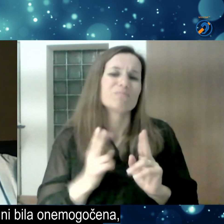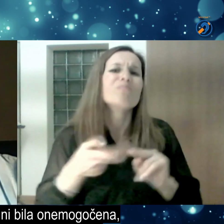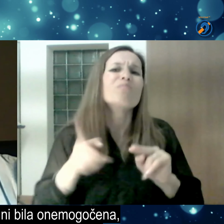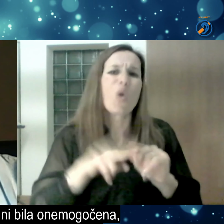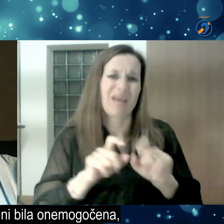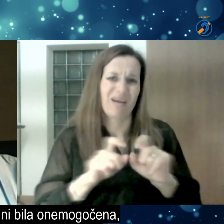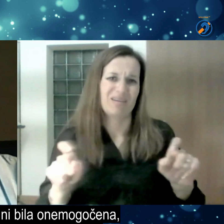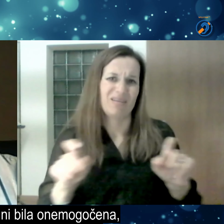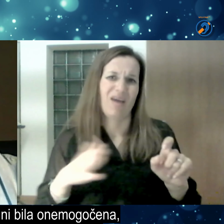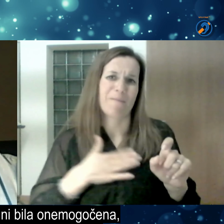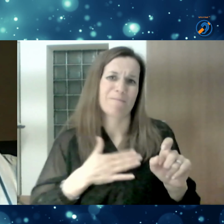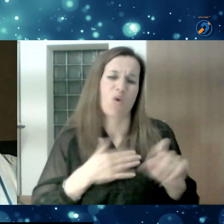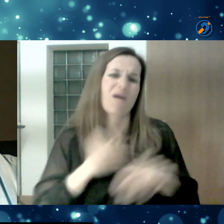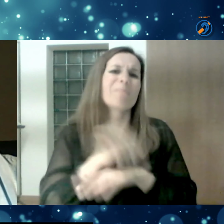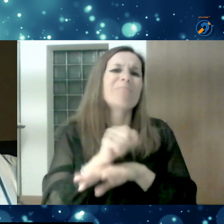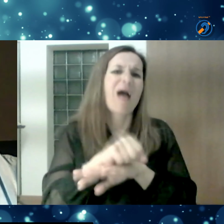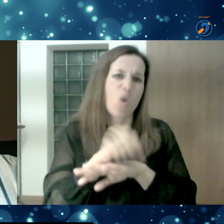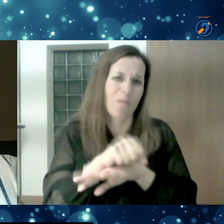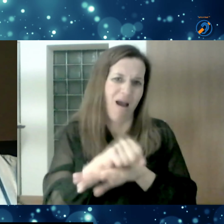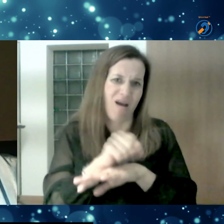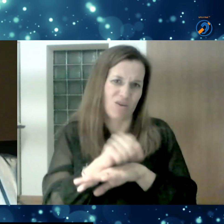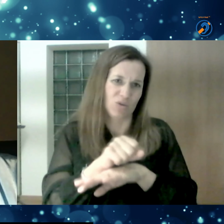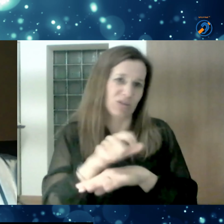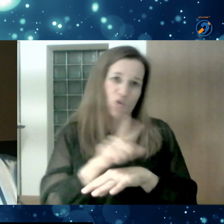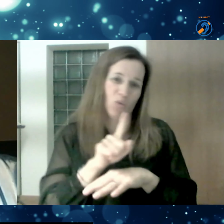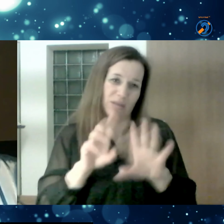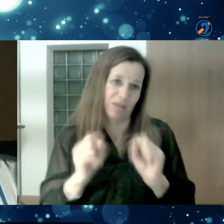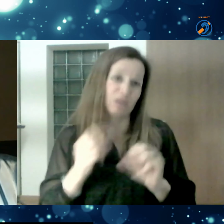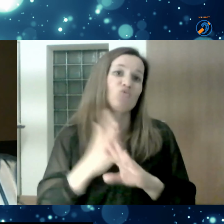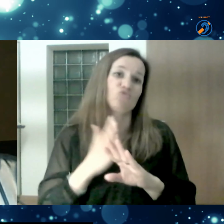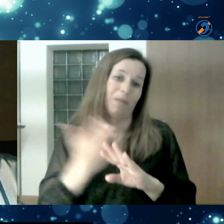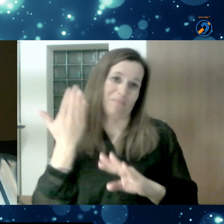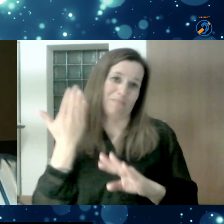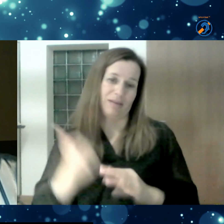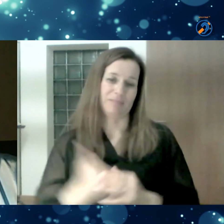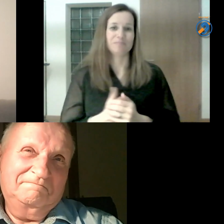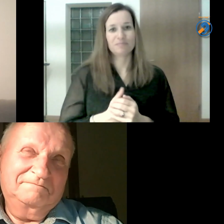moja malomarnost, da tega nisem storil že prej.